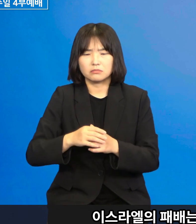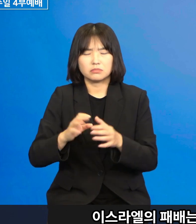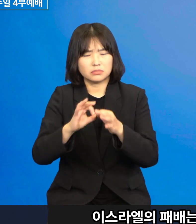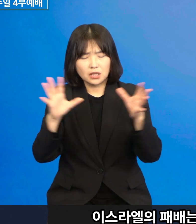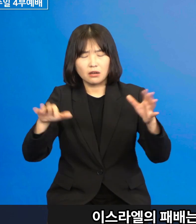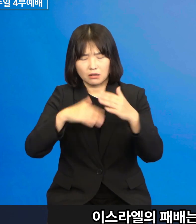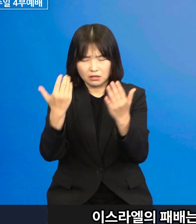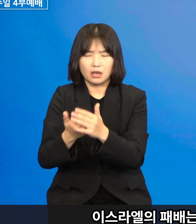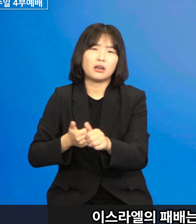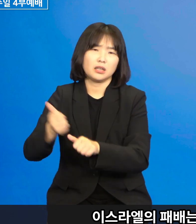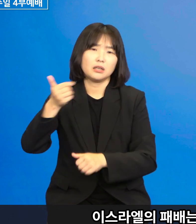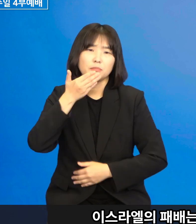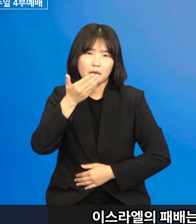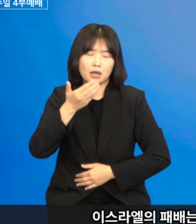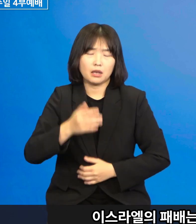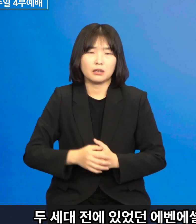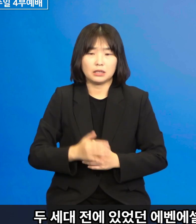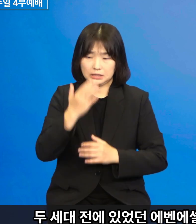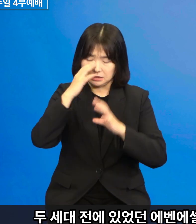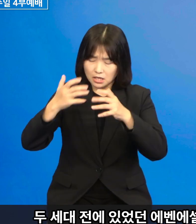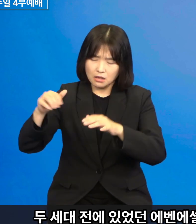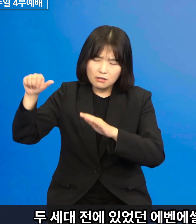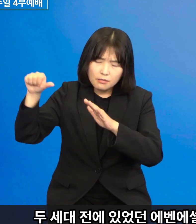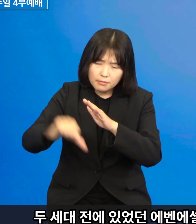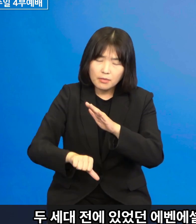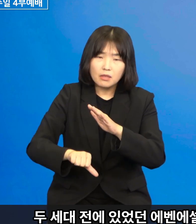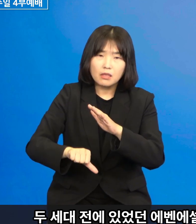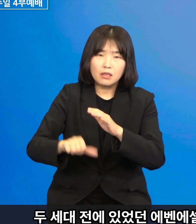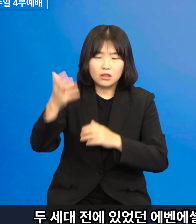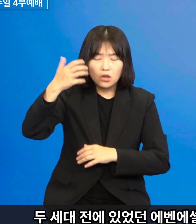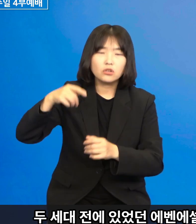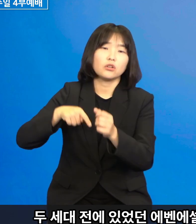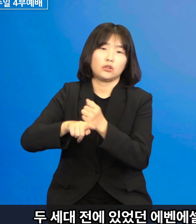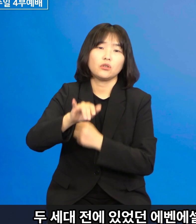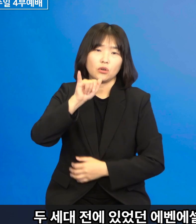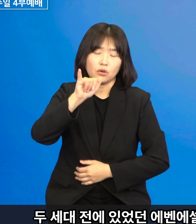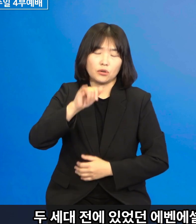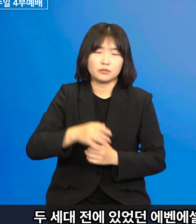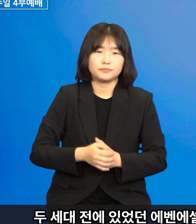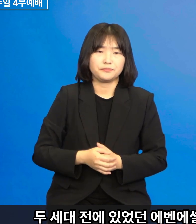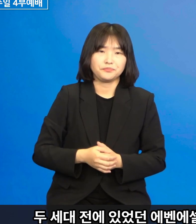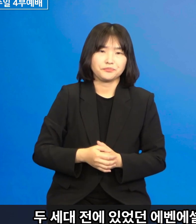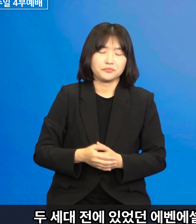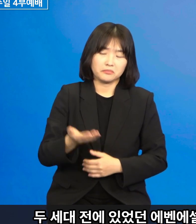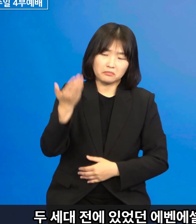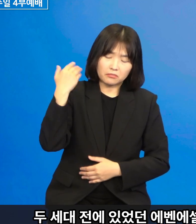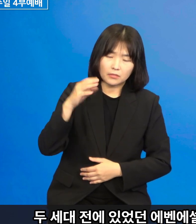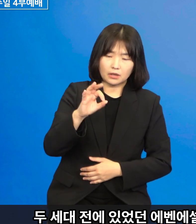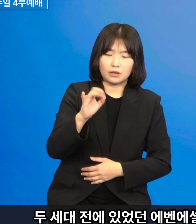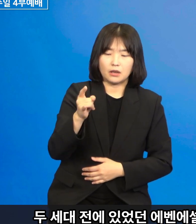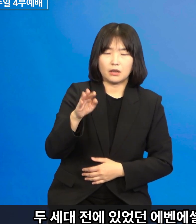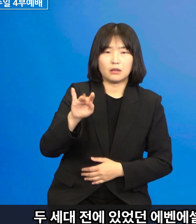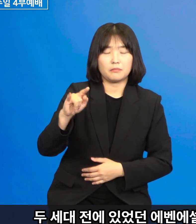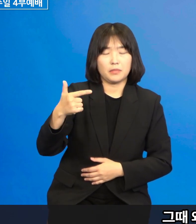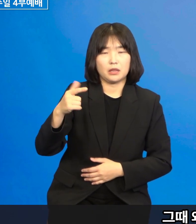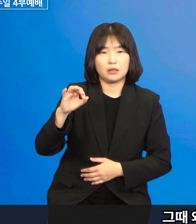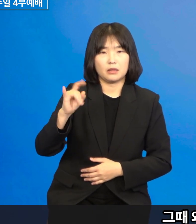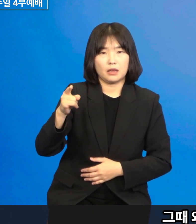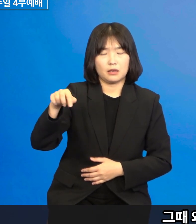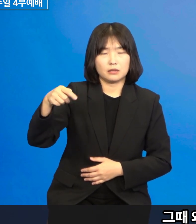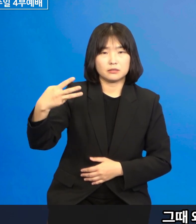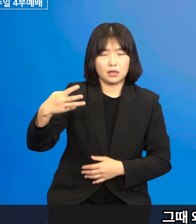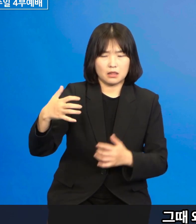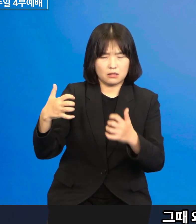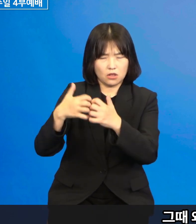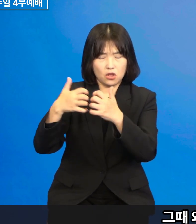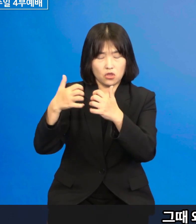이스라엘의 패배는 영적인 이유가 있었어요. 두세 대 전에 있었던 에베네셀 전투 패배한 이유와 동일합니다. 그때